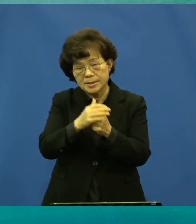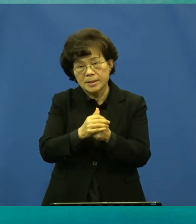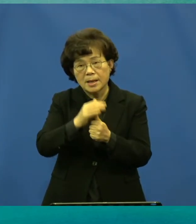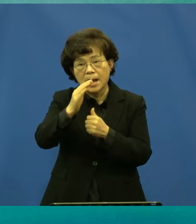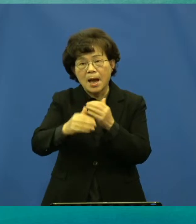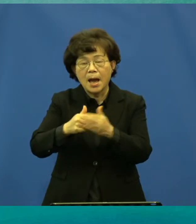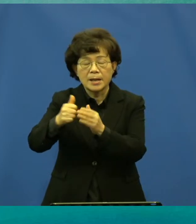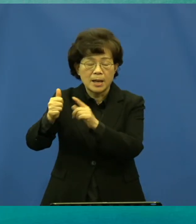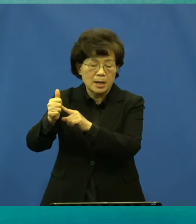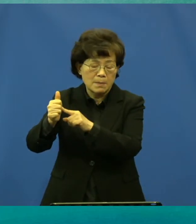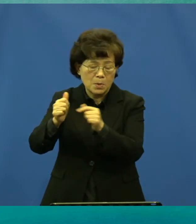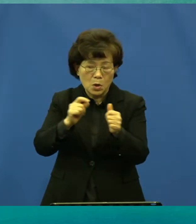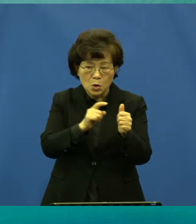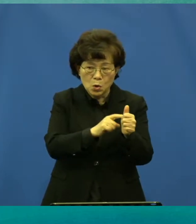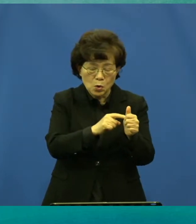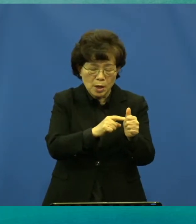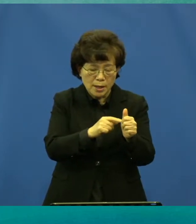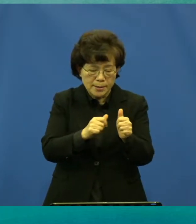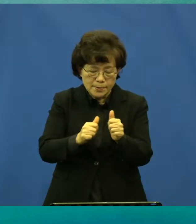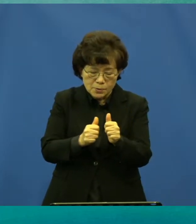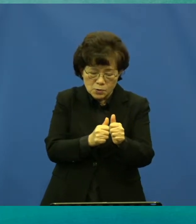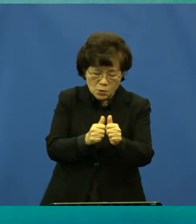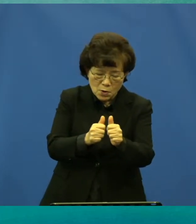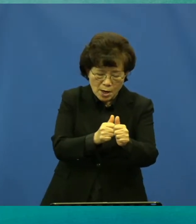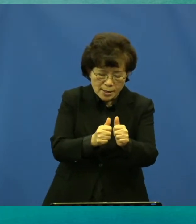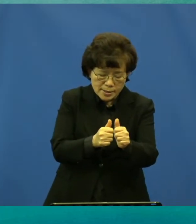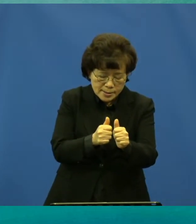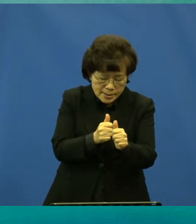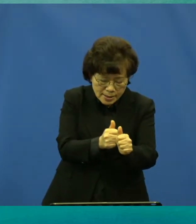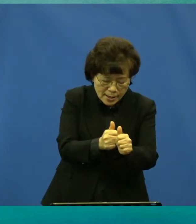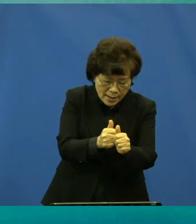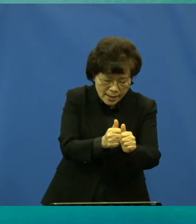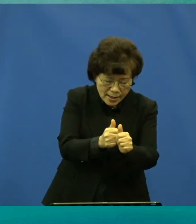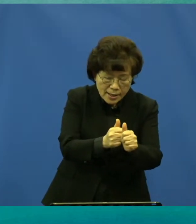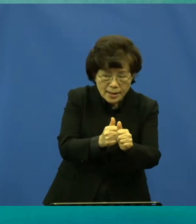하나님은 요나를 추격하시는데 근접 추격하시죠.